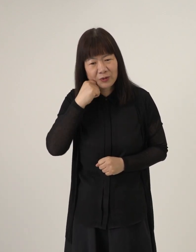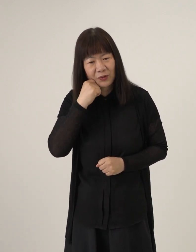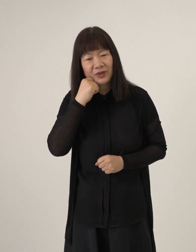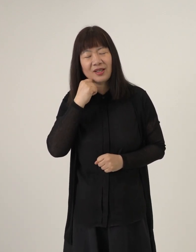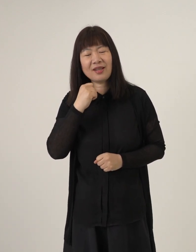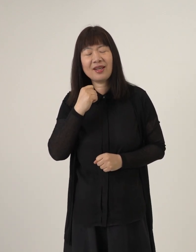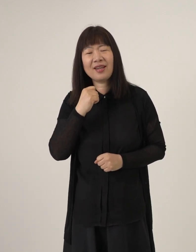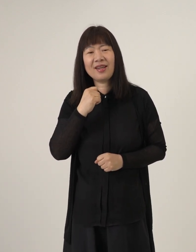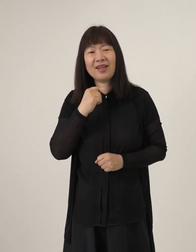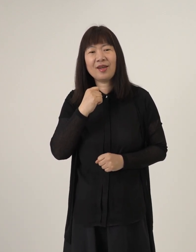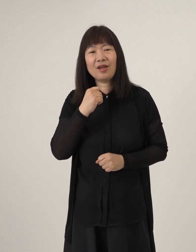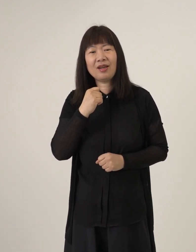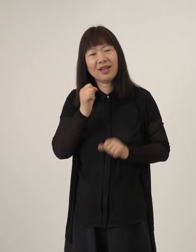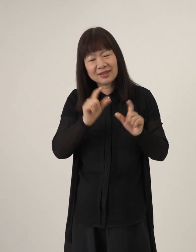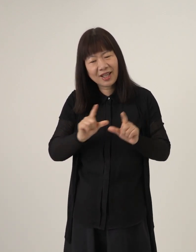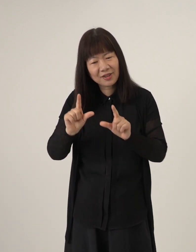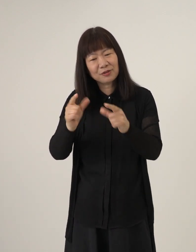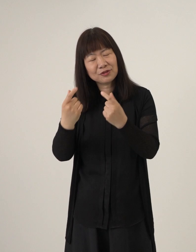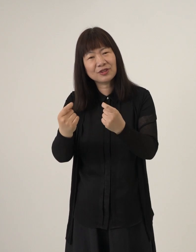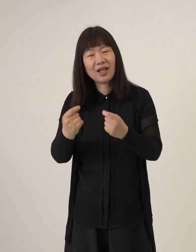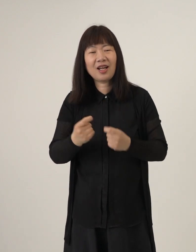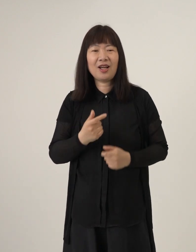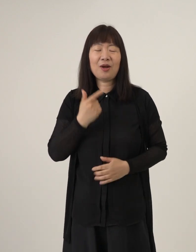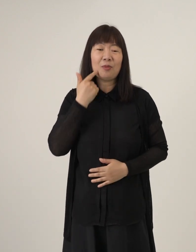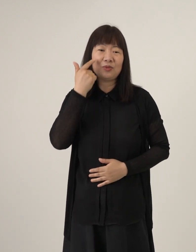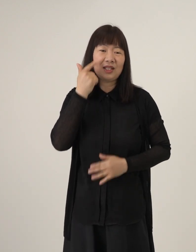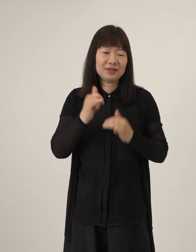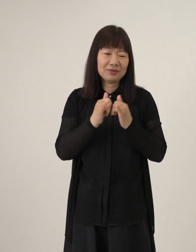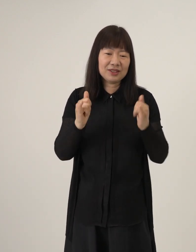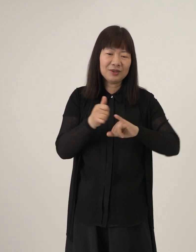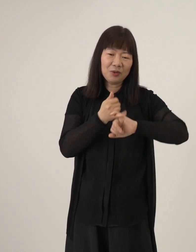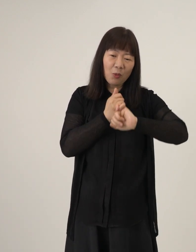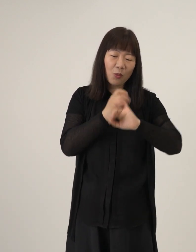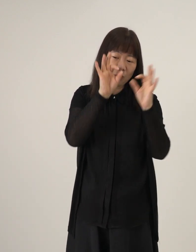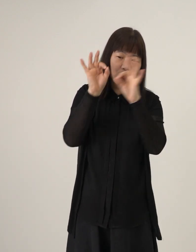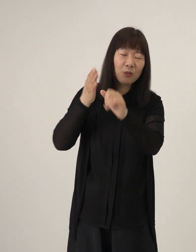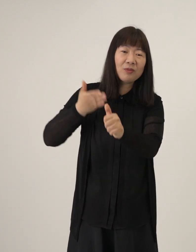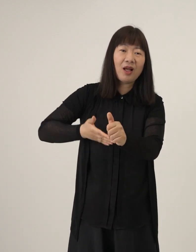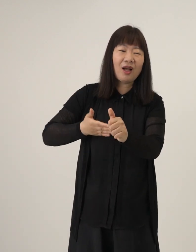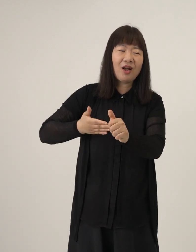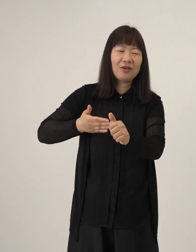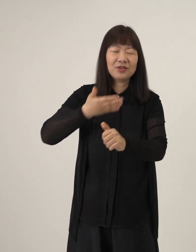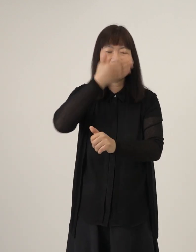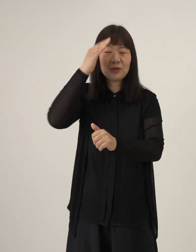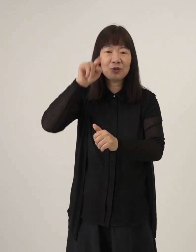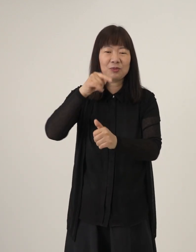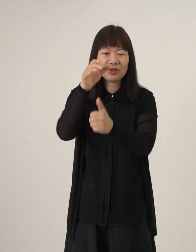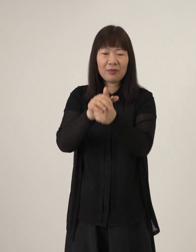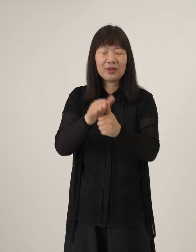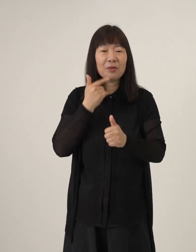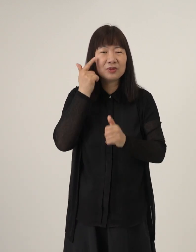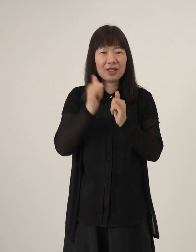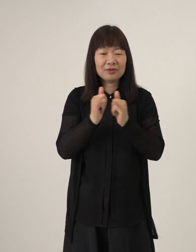사는구나. 우리 교육자님들은 꼭 보세요. 예? 우리 청년부 교육자님들은.